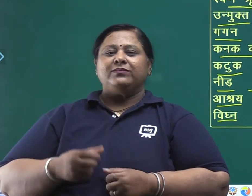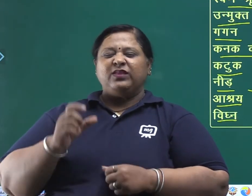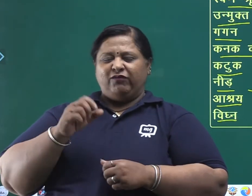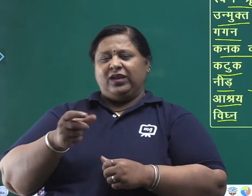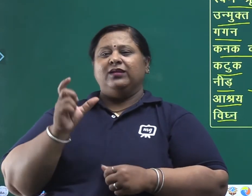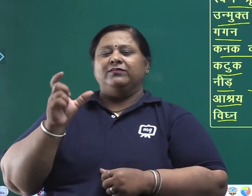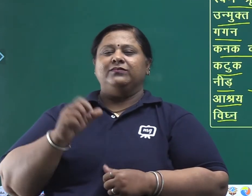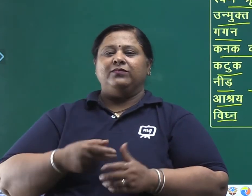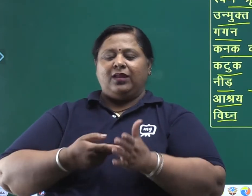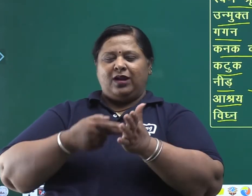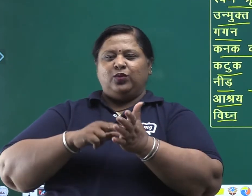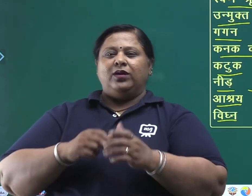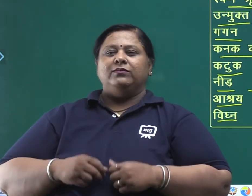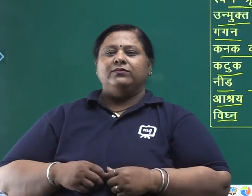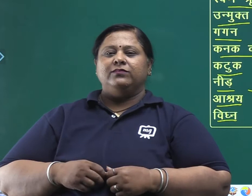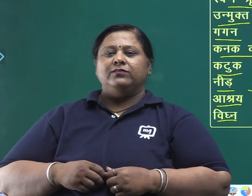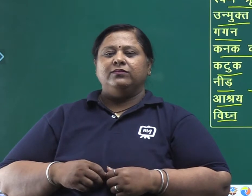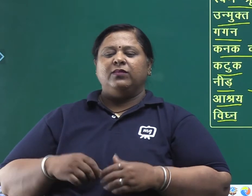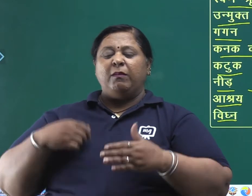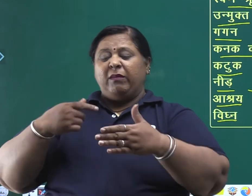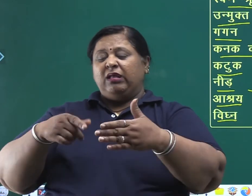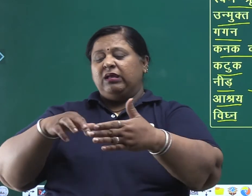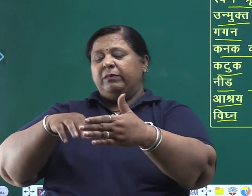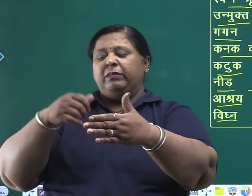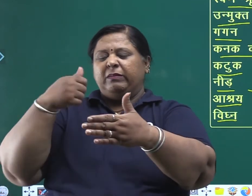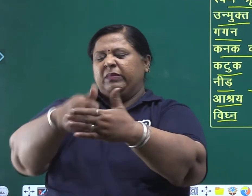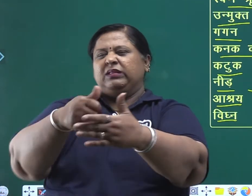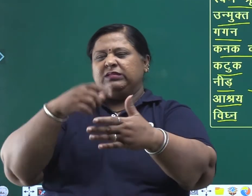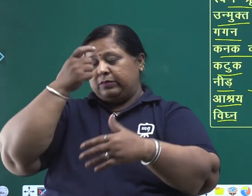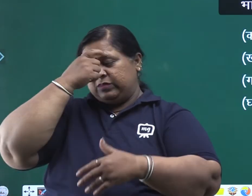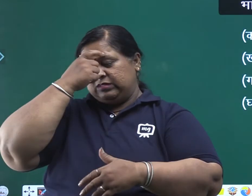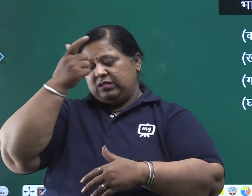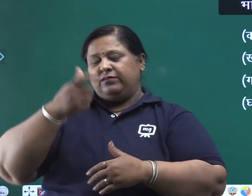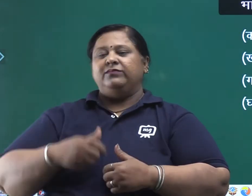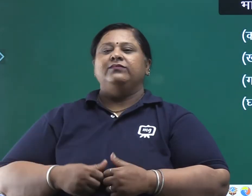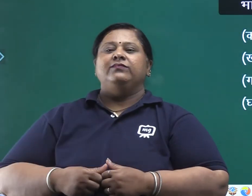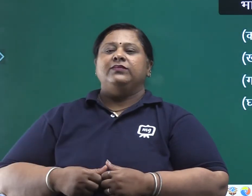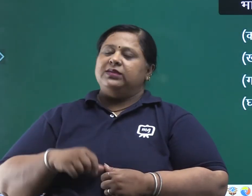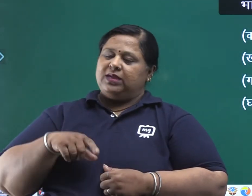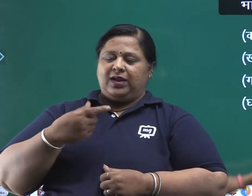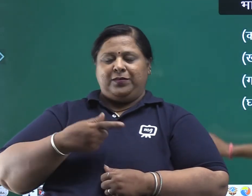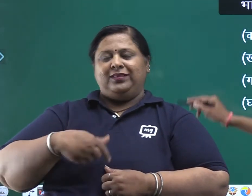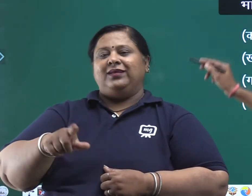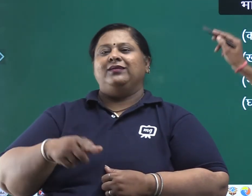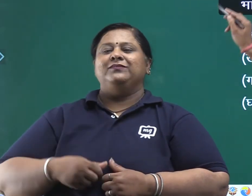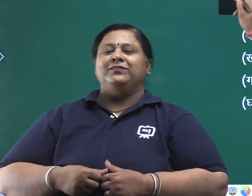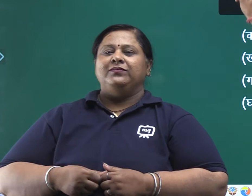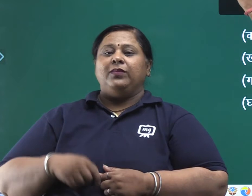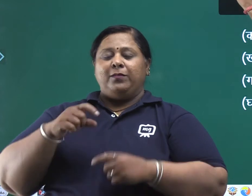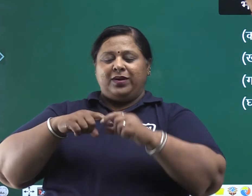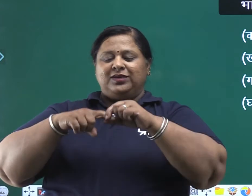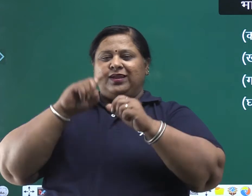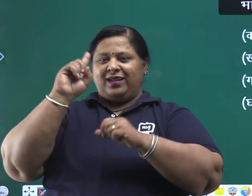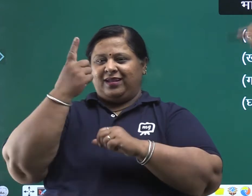विघ्न, अर्थ होगा बाधा, समस्या। आगे बढ़ते हैं। प्रश्न